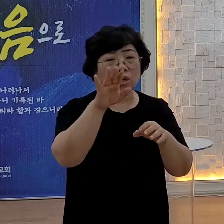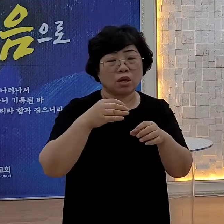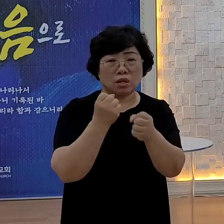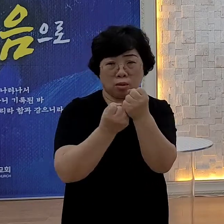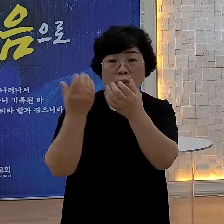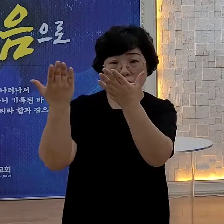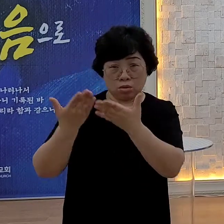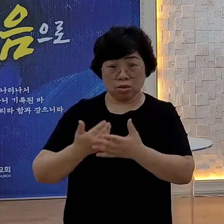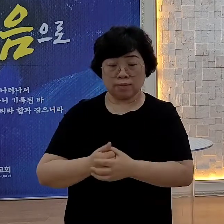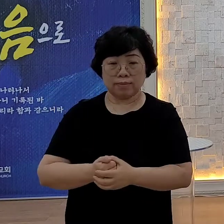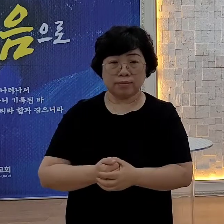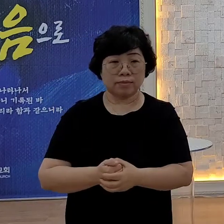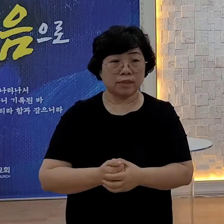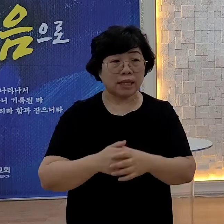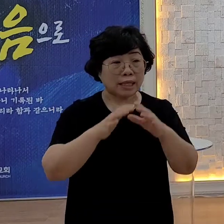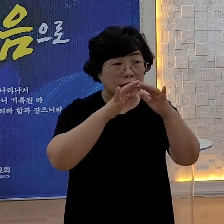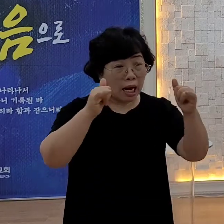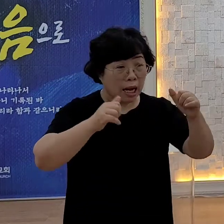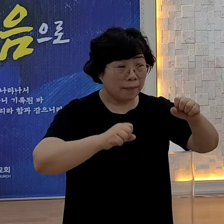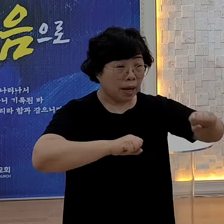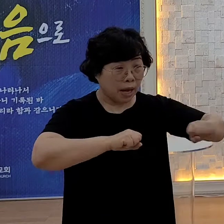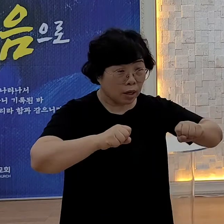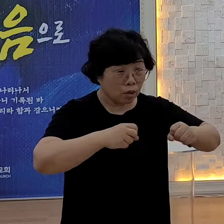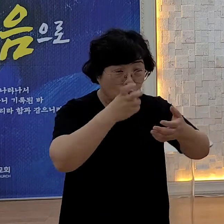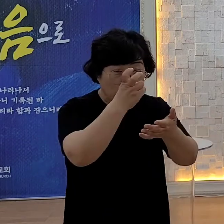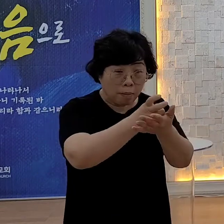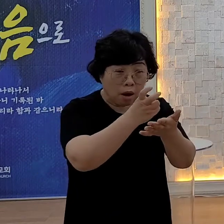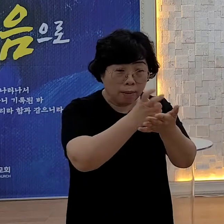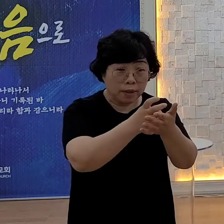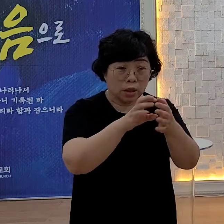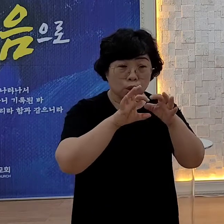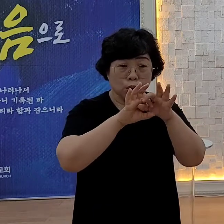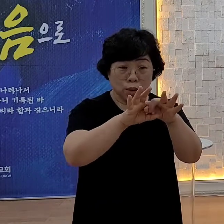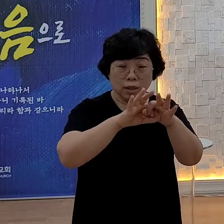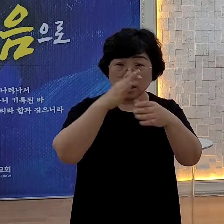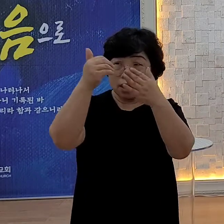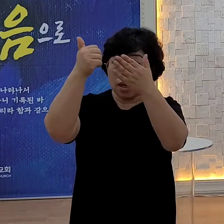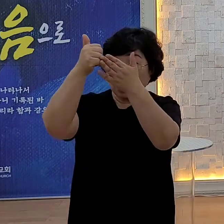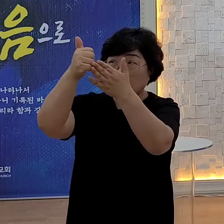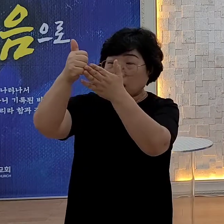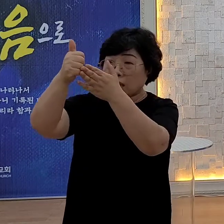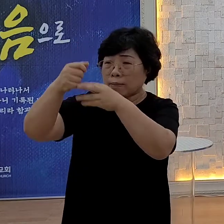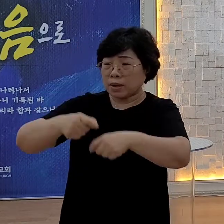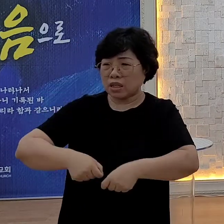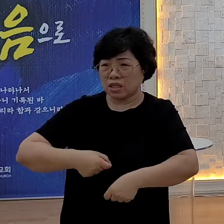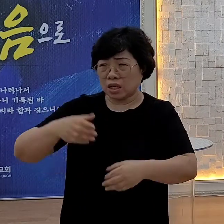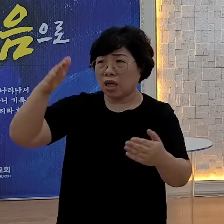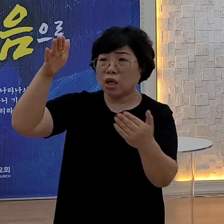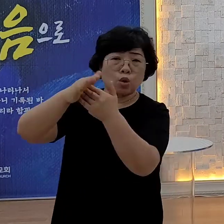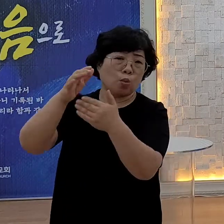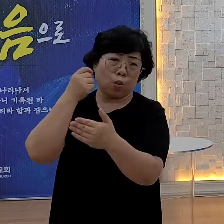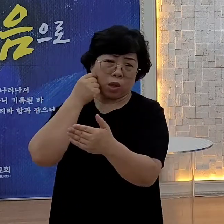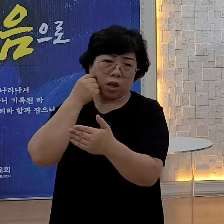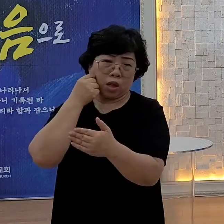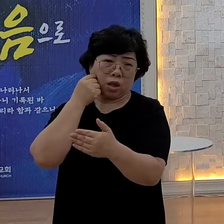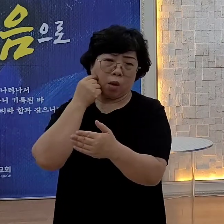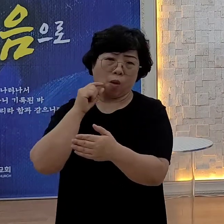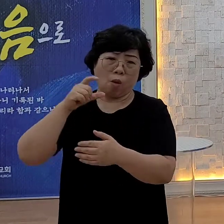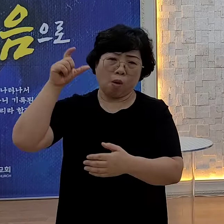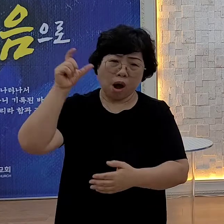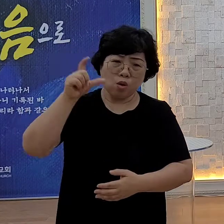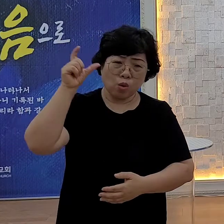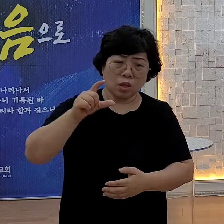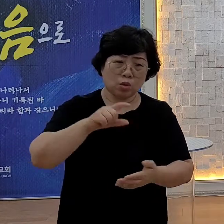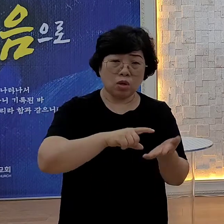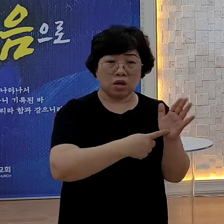사람의 어떤 행위나 율법으로 하나님의 의를 얻을 수 없다고 바울이 계속 강조하고,